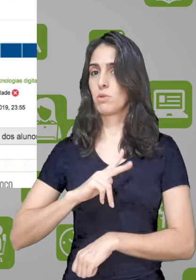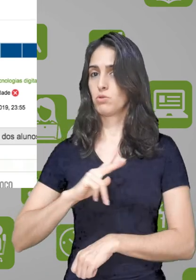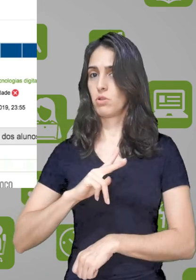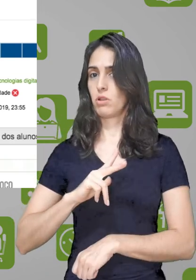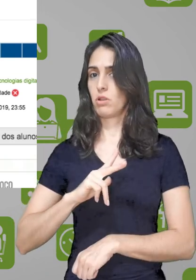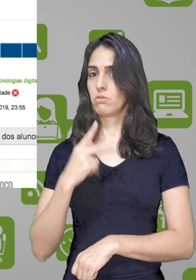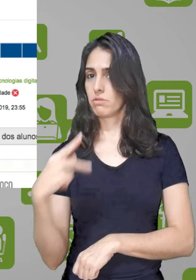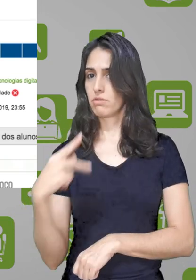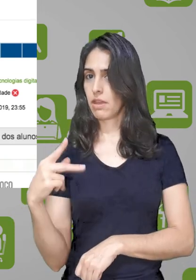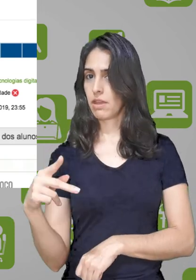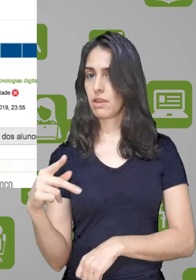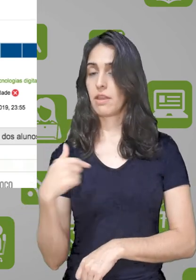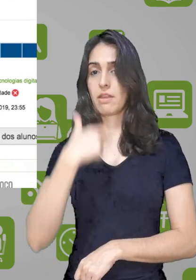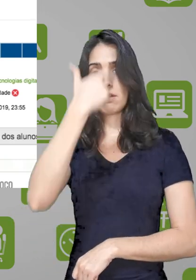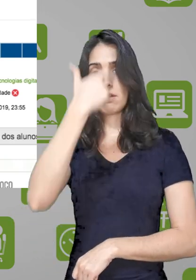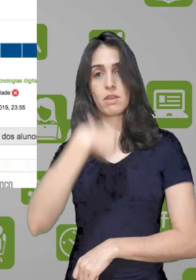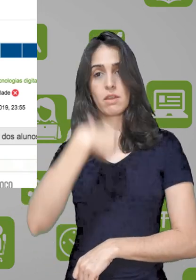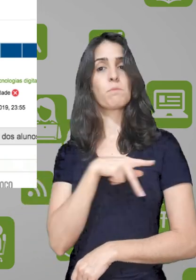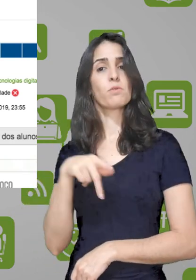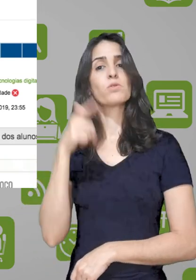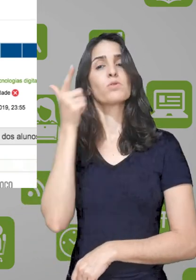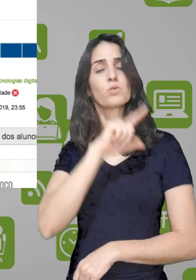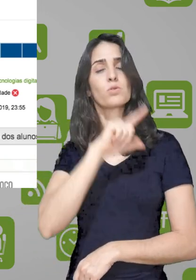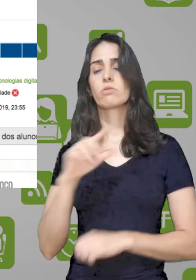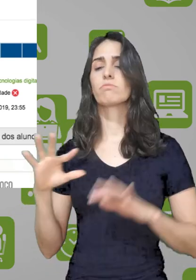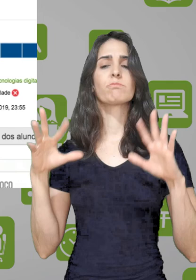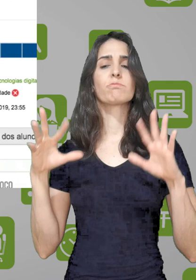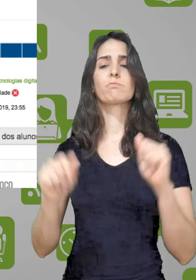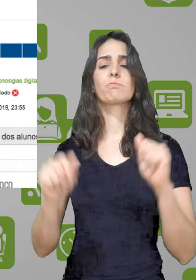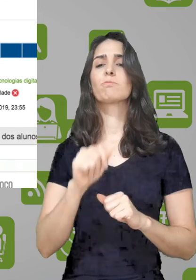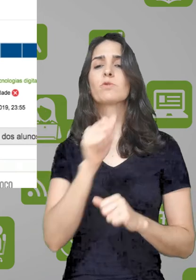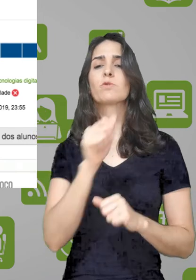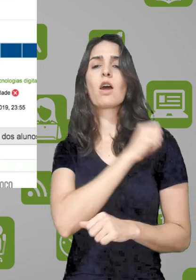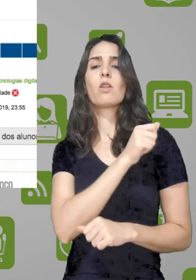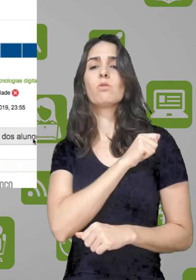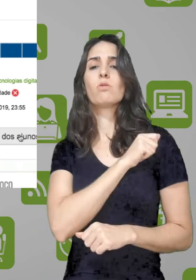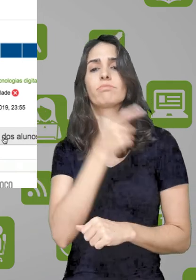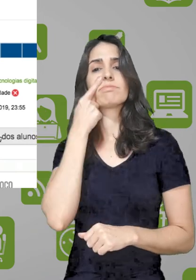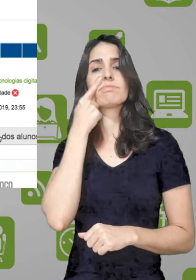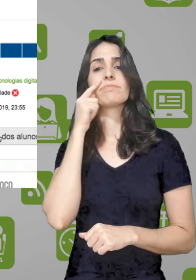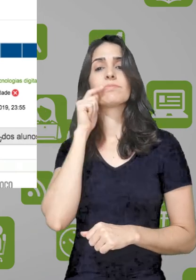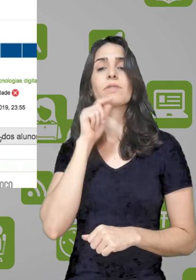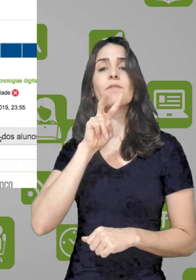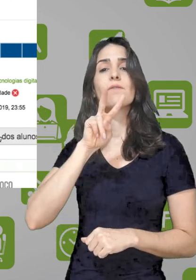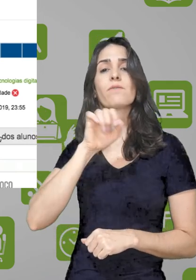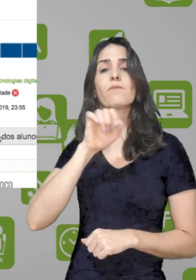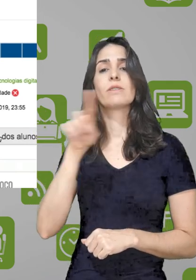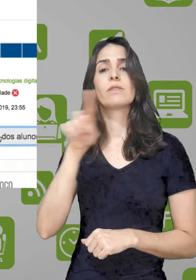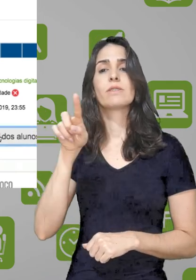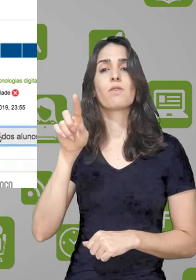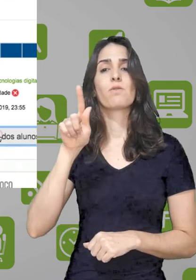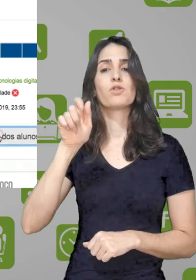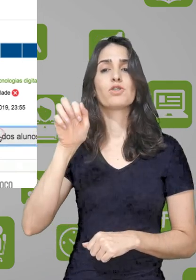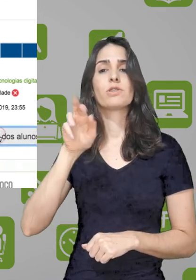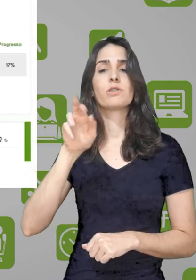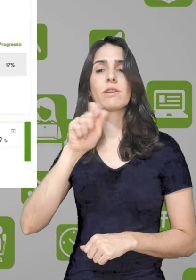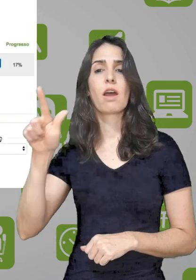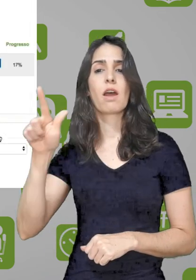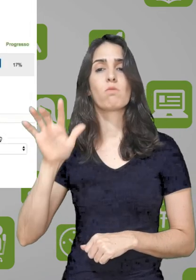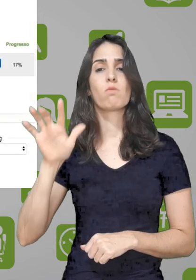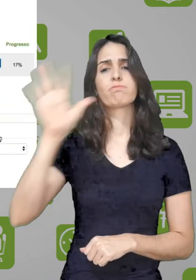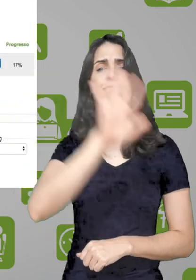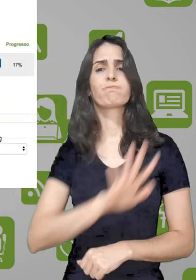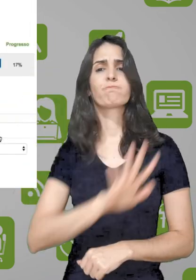ele só visualiza o seu próprio progresso. Mas o professor consegue ver de todos. Então, eu venho aqui em visão geral do